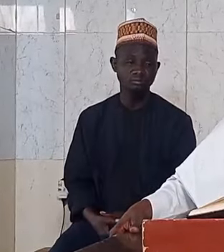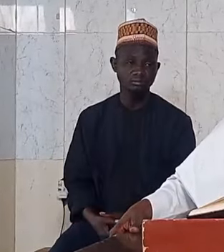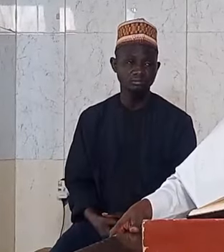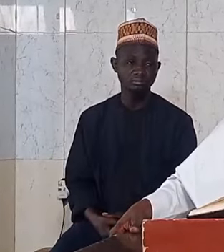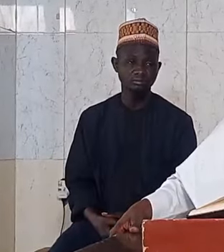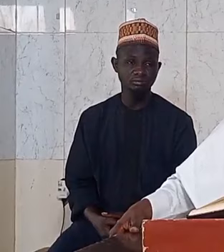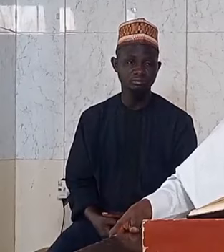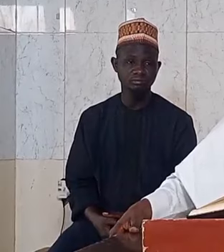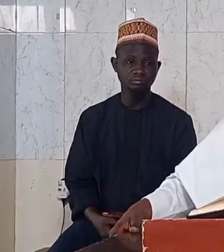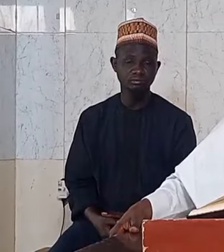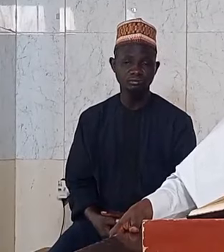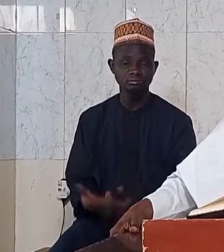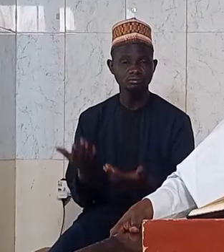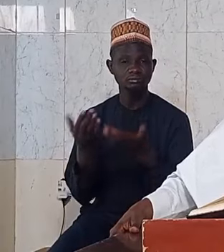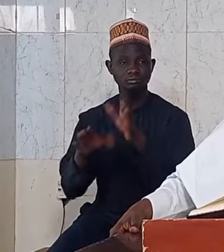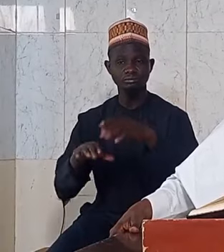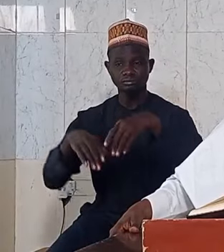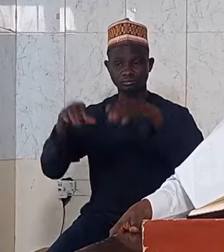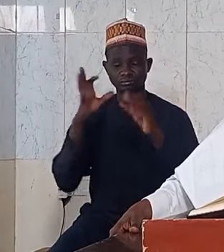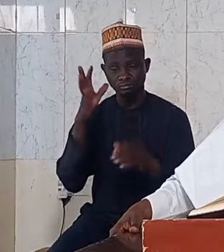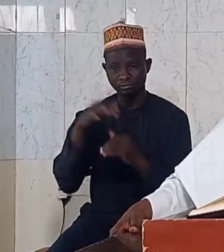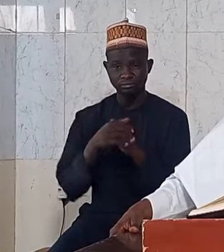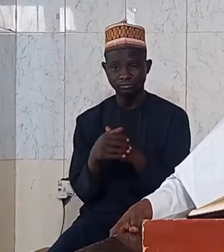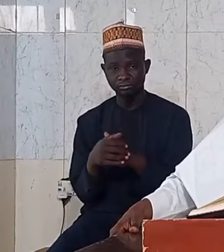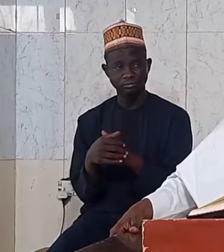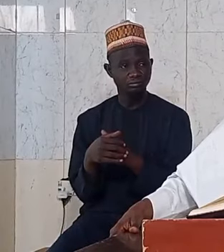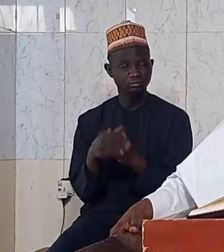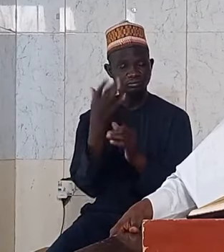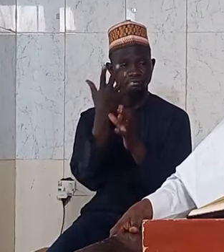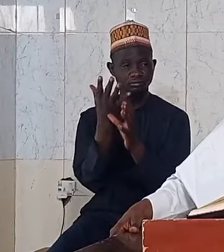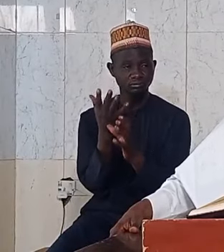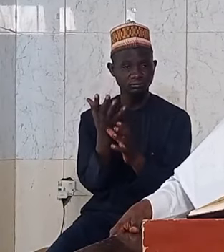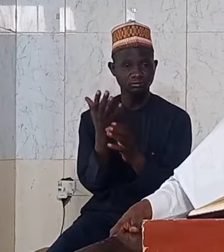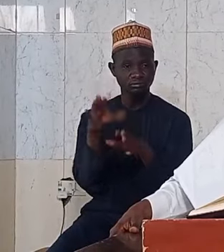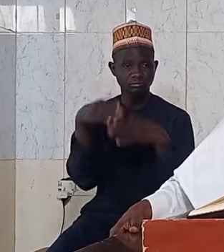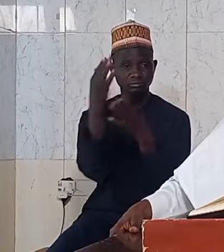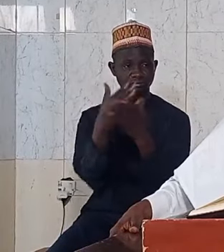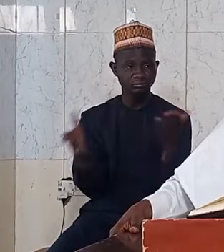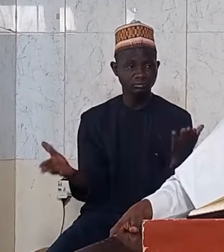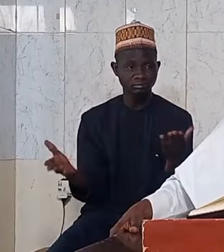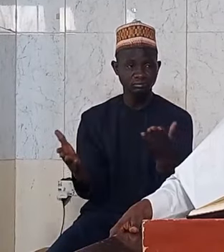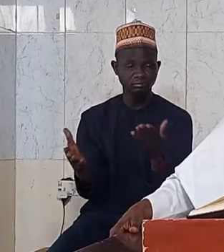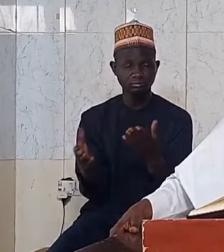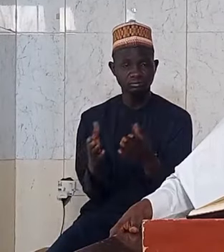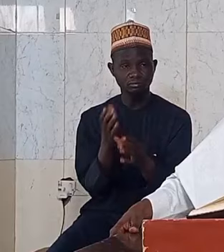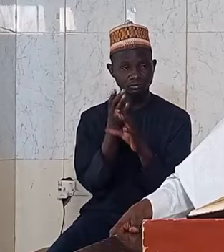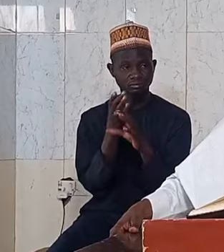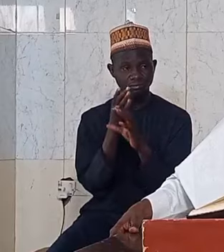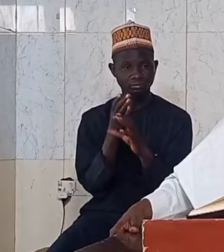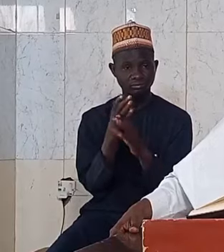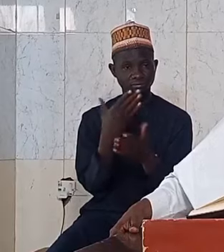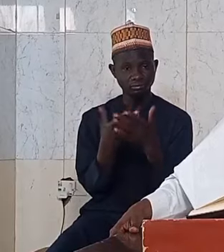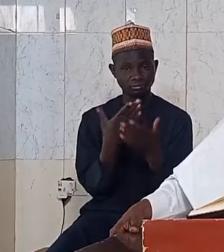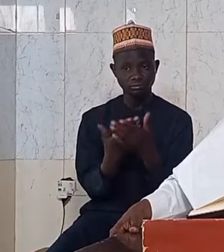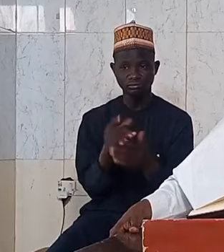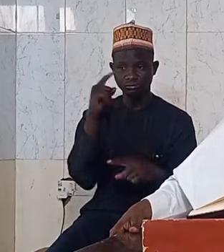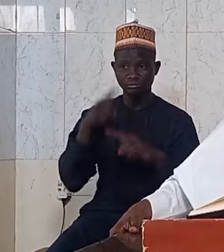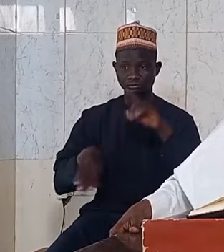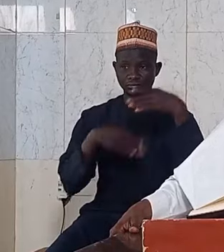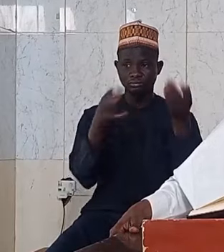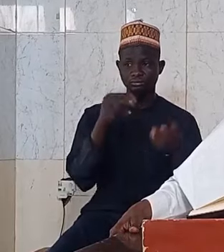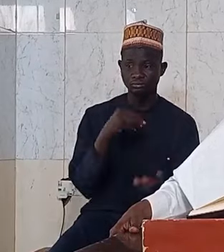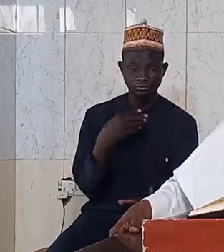yana ma ina mutumin da yake ta kansa wai sai ka bashi ajiyar wani abu wallahi inda ajiyar kuɗi ne ba za ka bashi